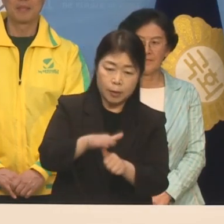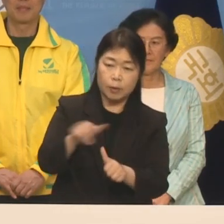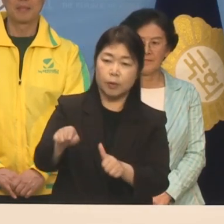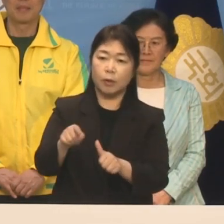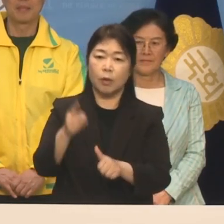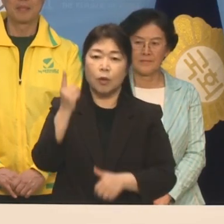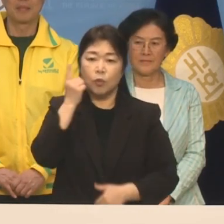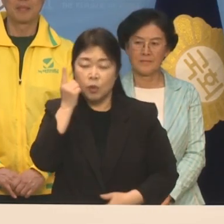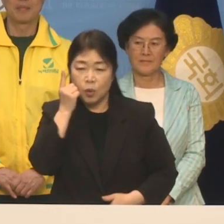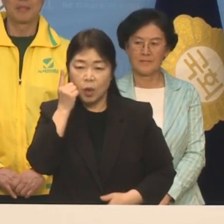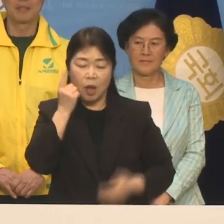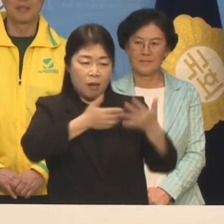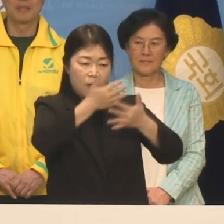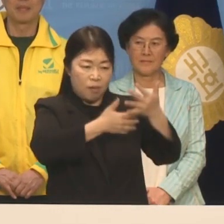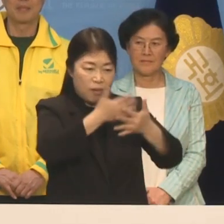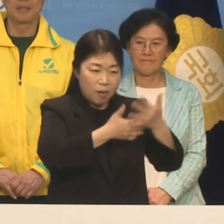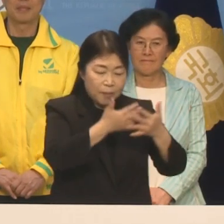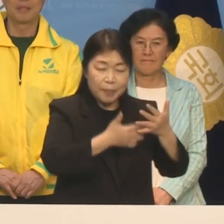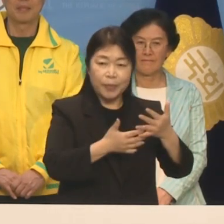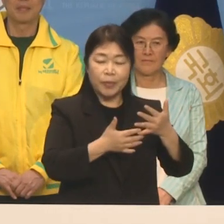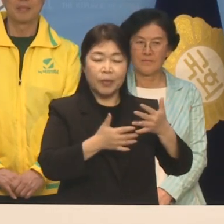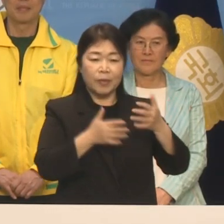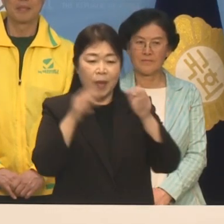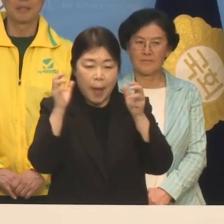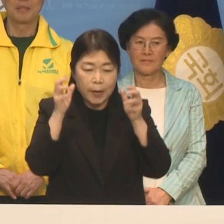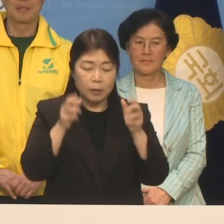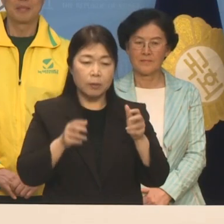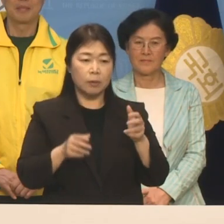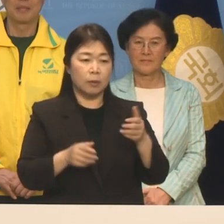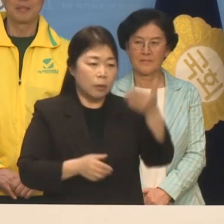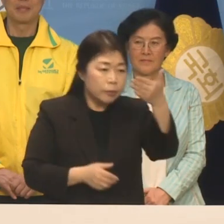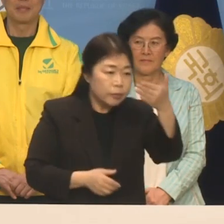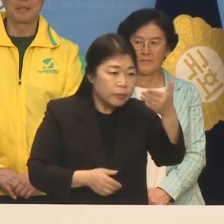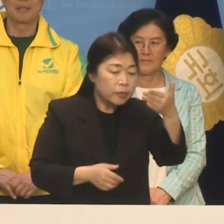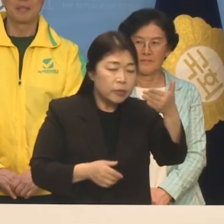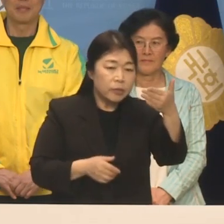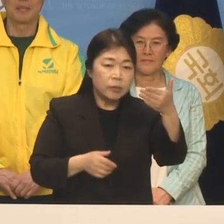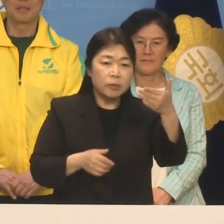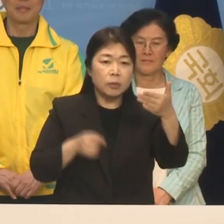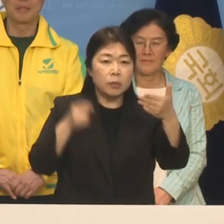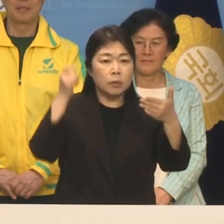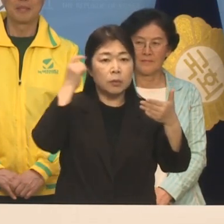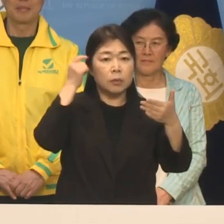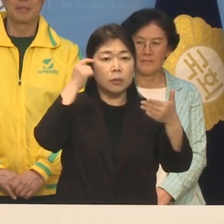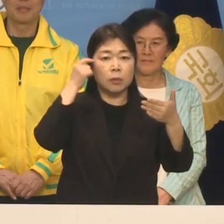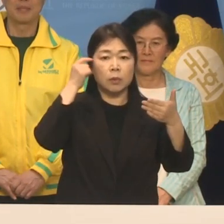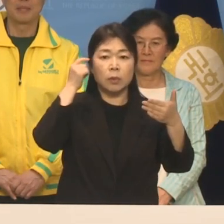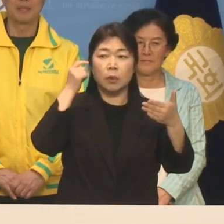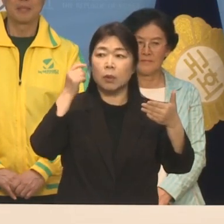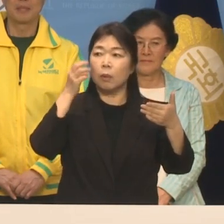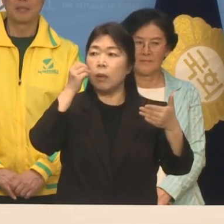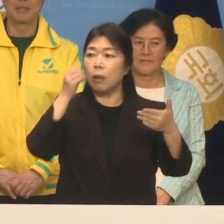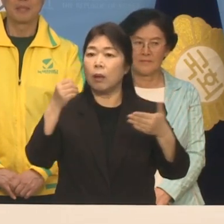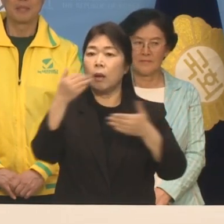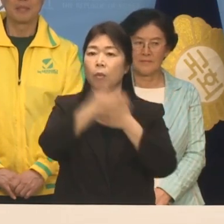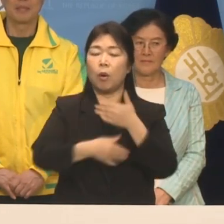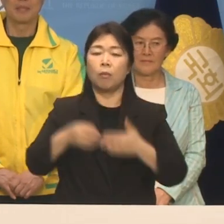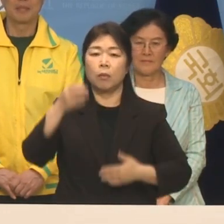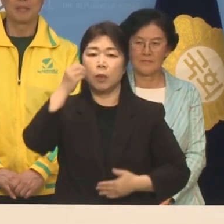휴대전화나 온갖 영상 때문에 완전히 애들이 머리가 잘못되고 몸이 잘못되고 있습니다.